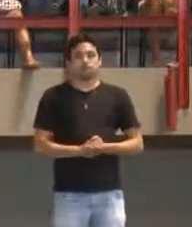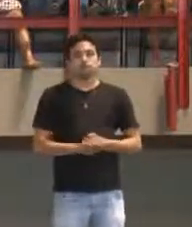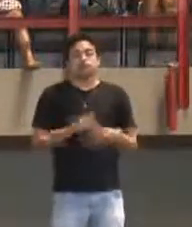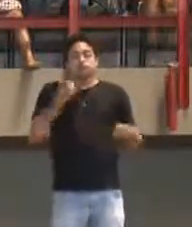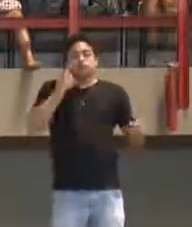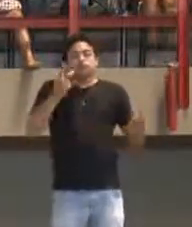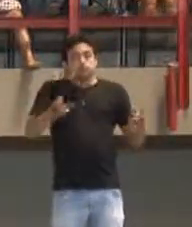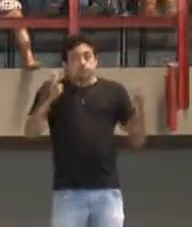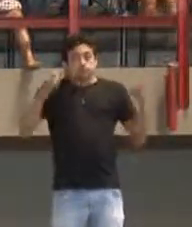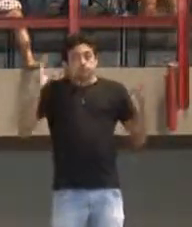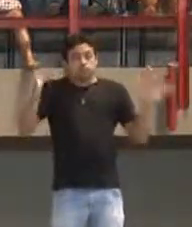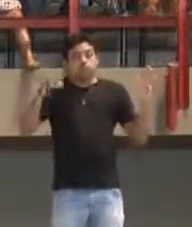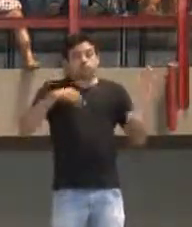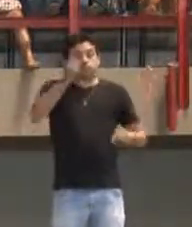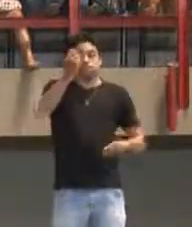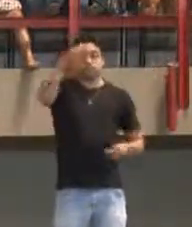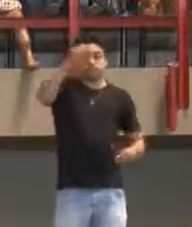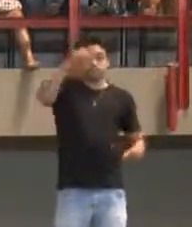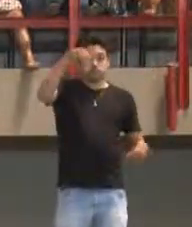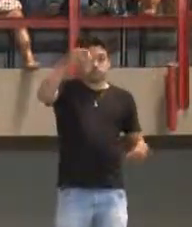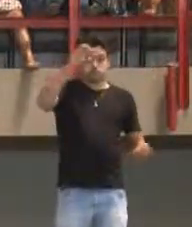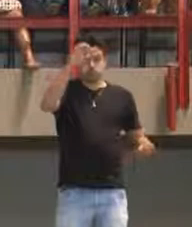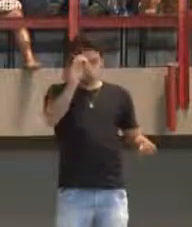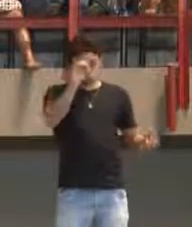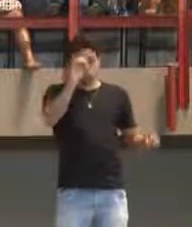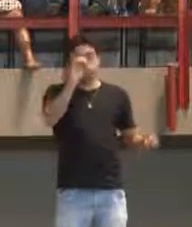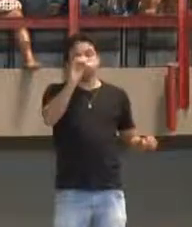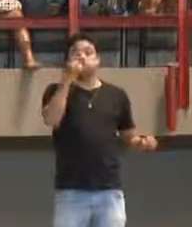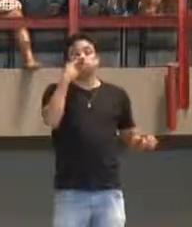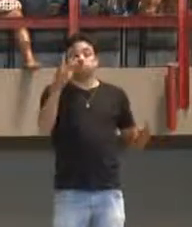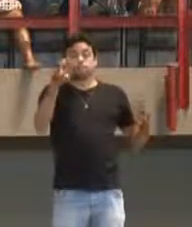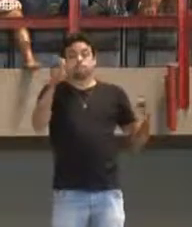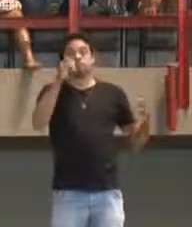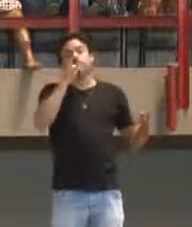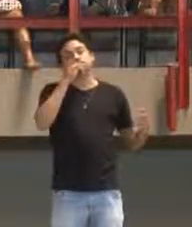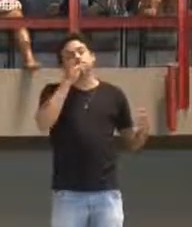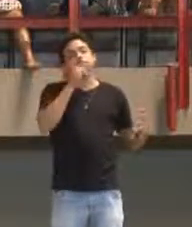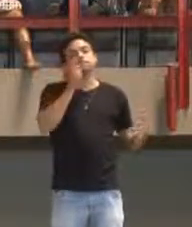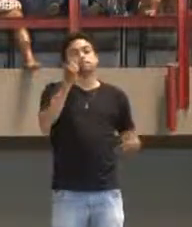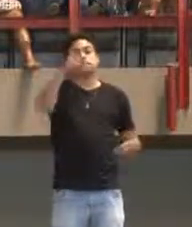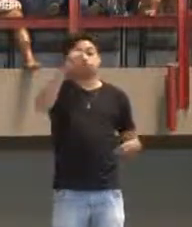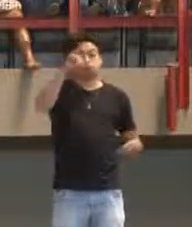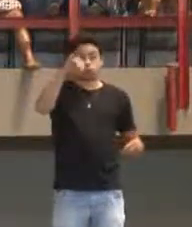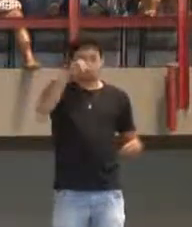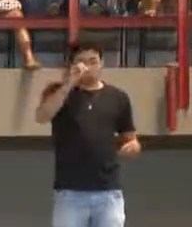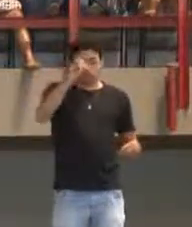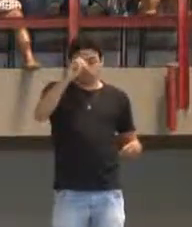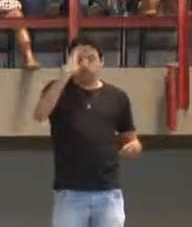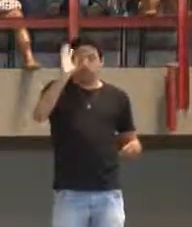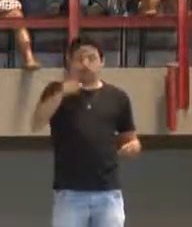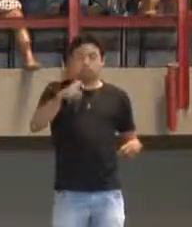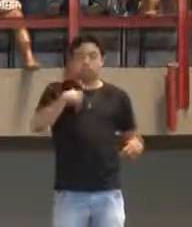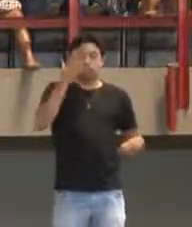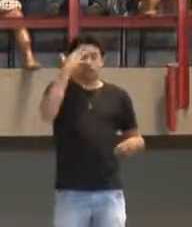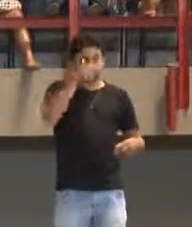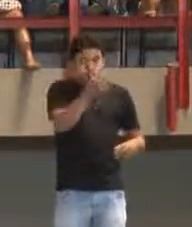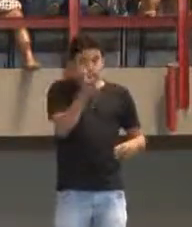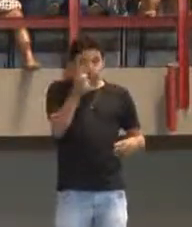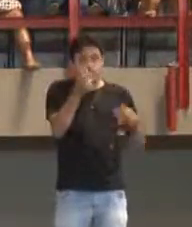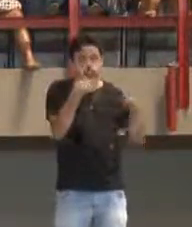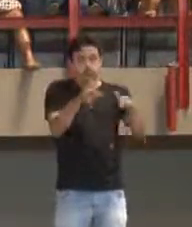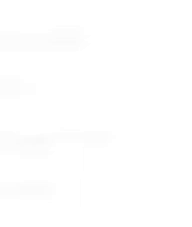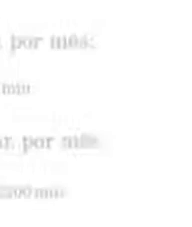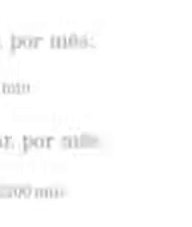Agora vamos ver o que é que acontece com o Antônio, o tempo do Antônio. O tempo do Antônio é assim, ó. São 20 dias de